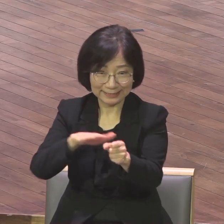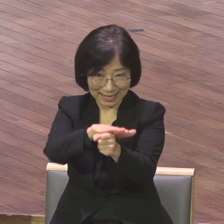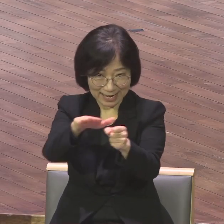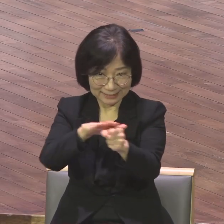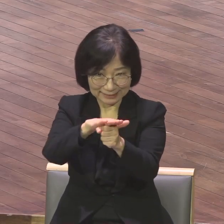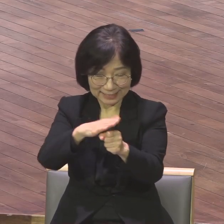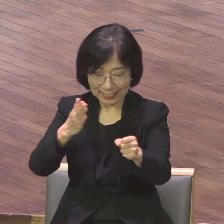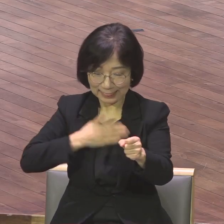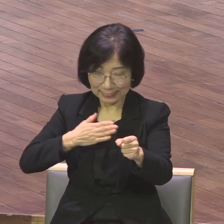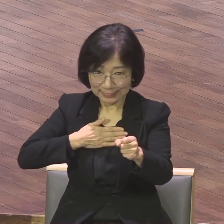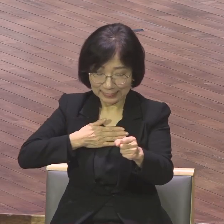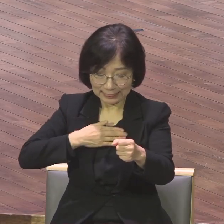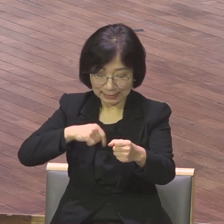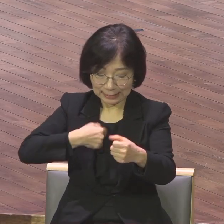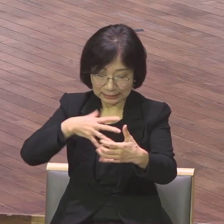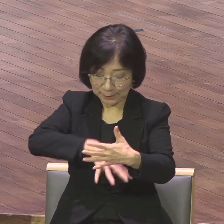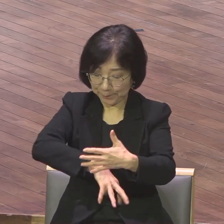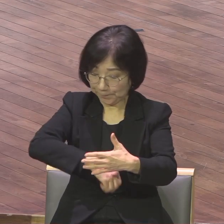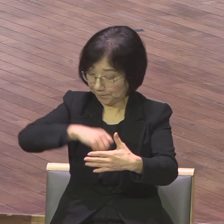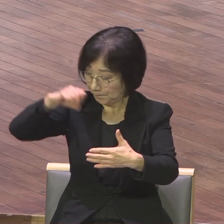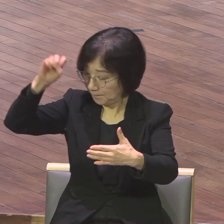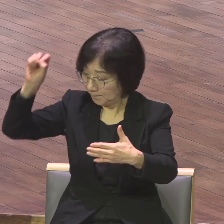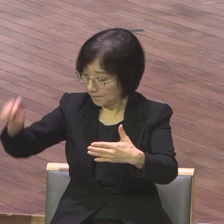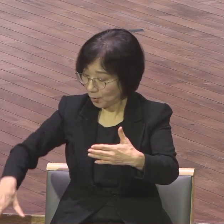비우고 너를 채우는 것이다.